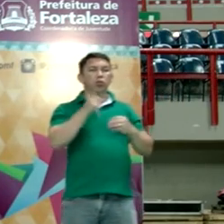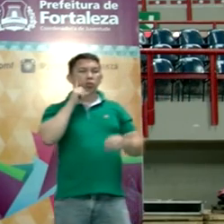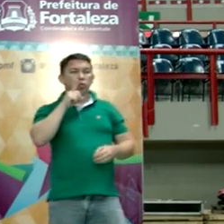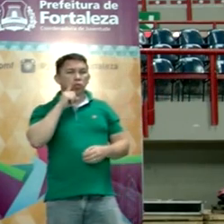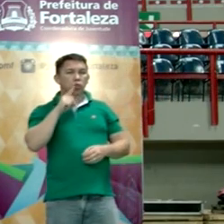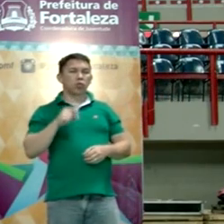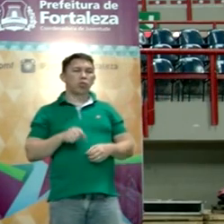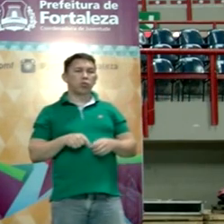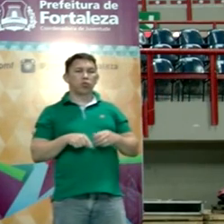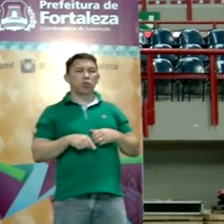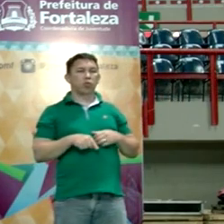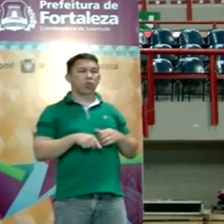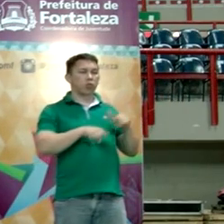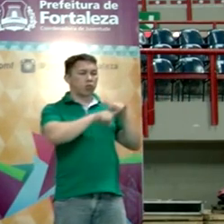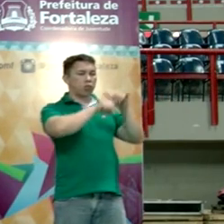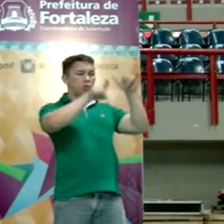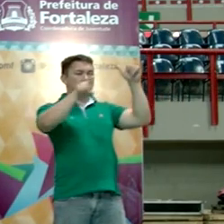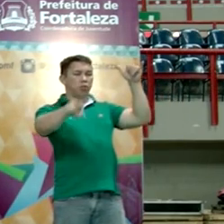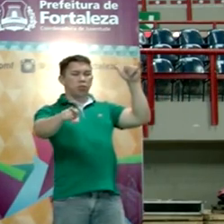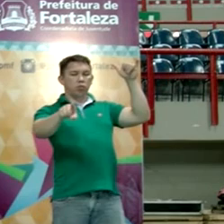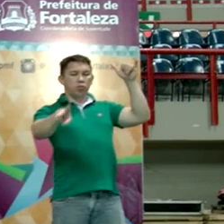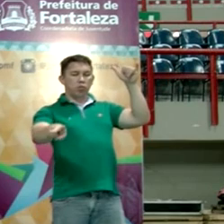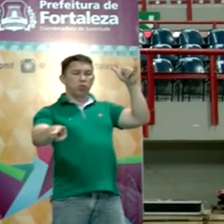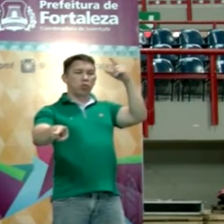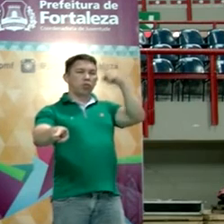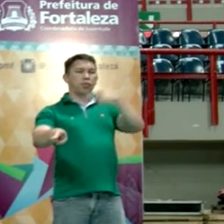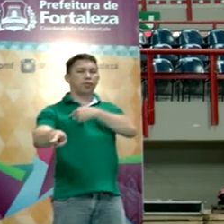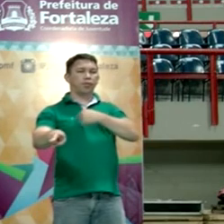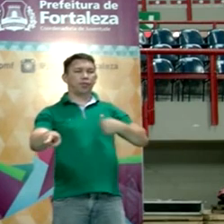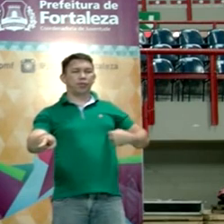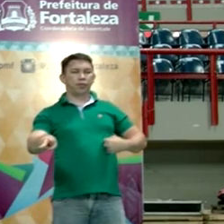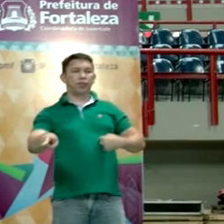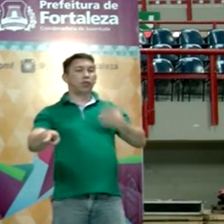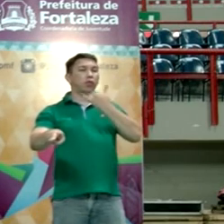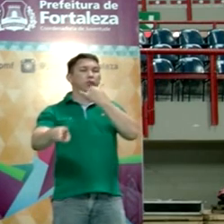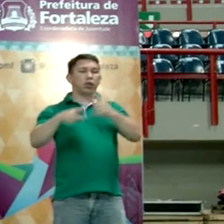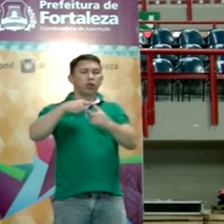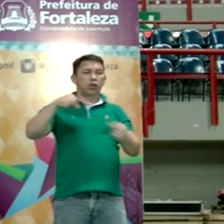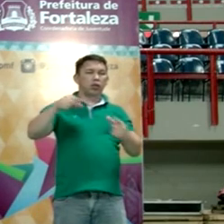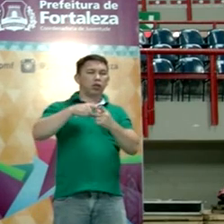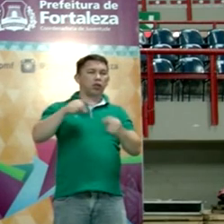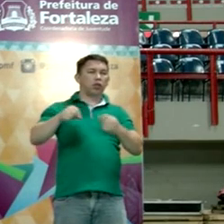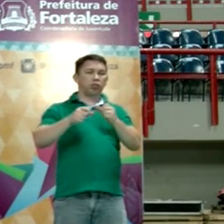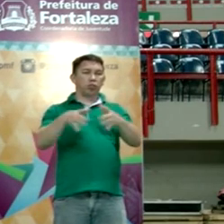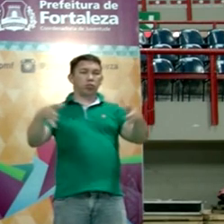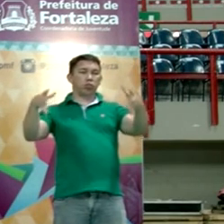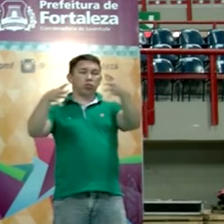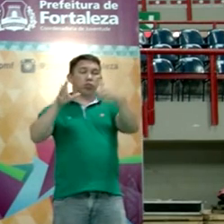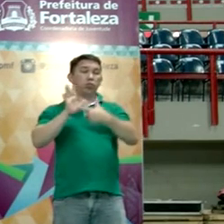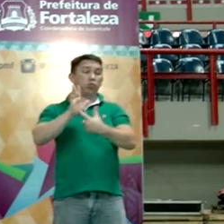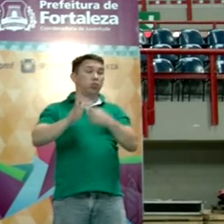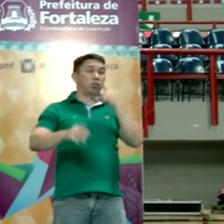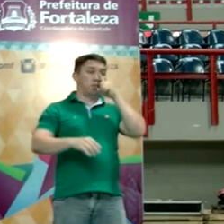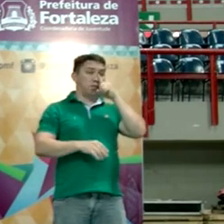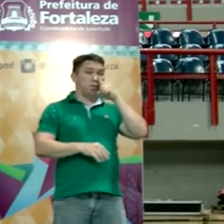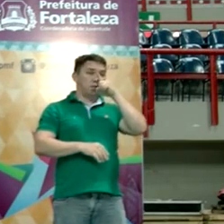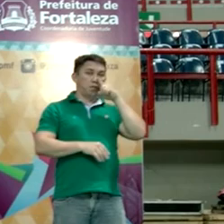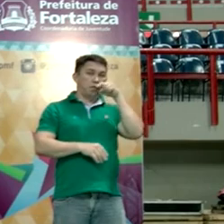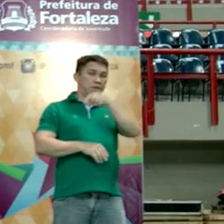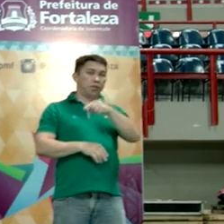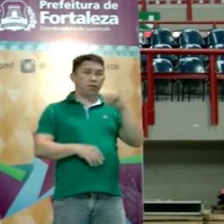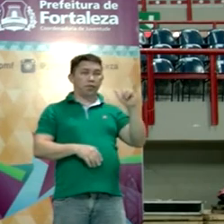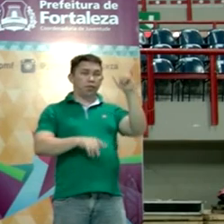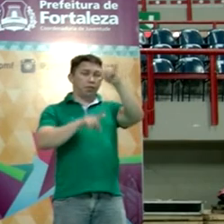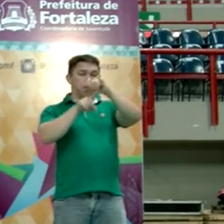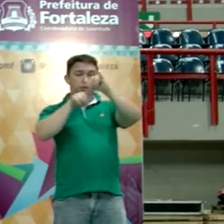americanos jogaram uma bomba, duas na verdade, no Japão, Hiroshima e Nagasaki, para mostrar o poder bélico deles. Isso,